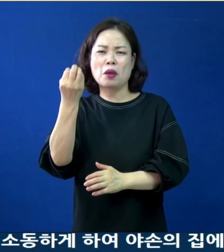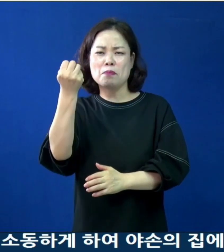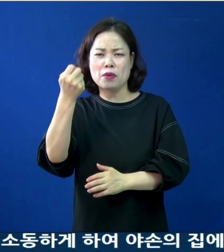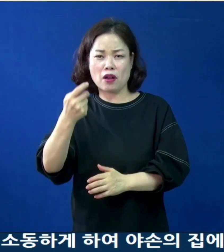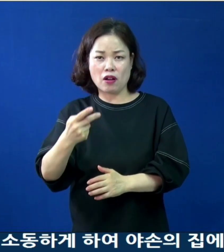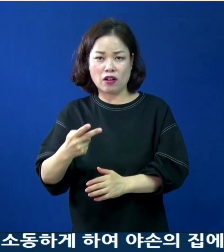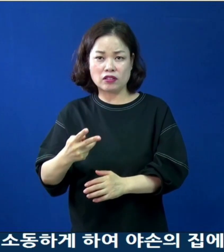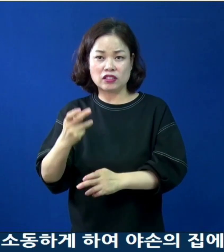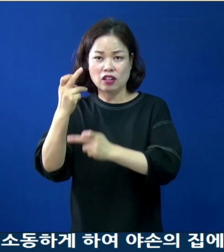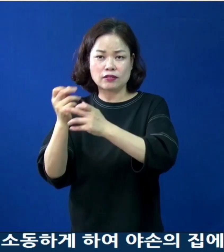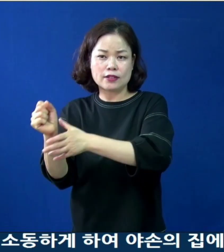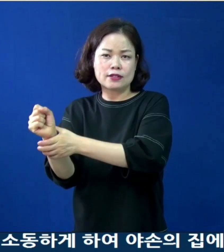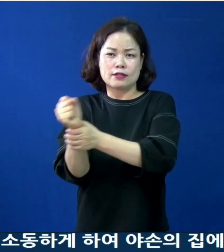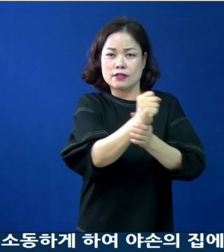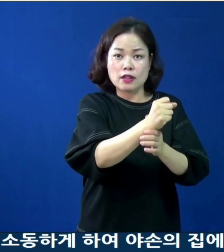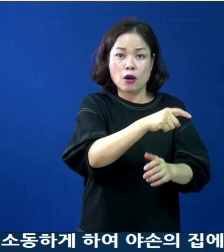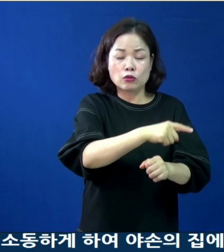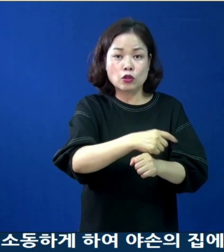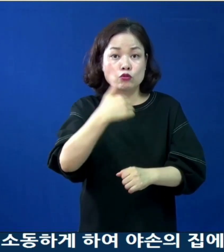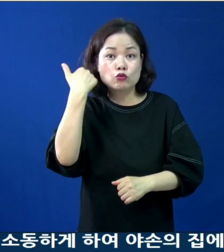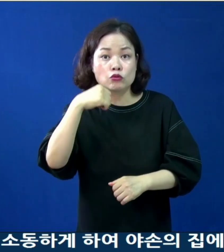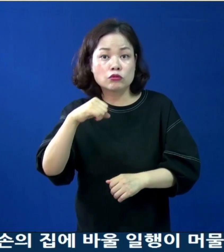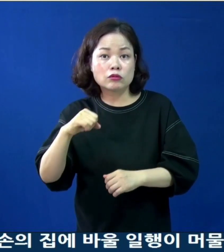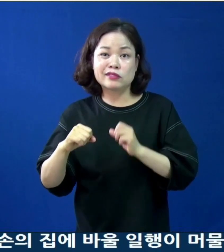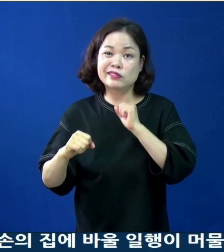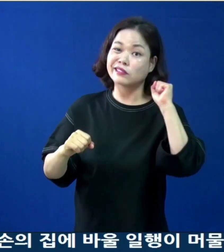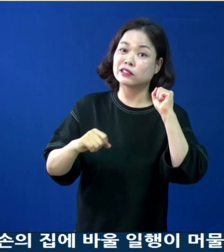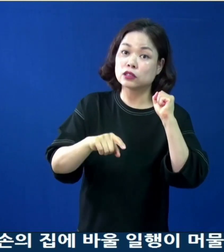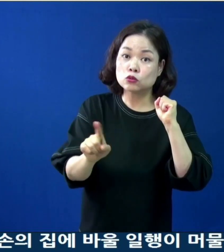형제를 끌어다가 그 다음 누구 앞에?